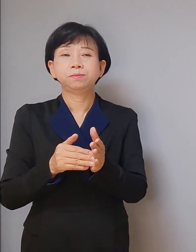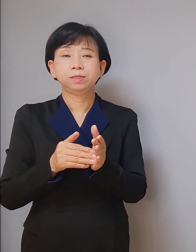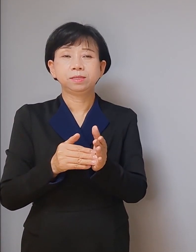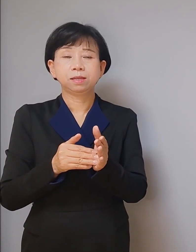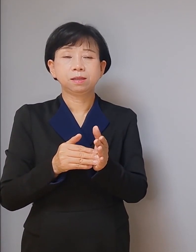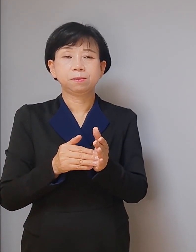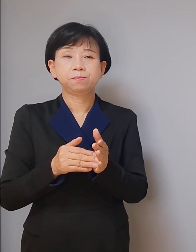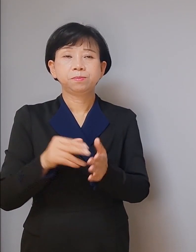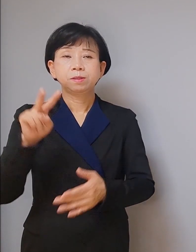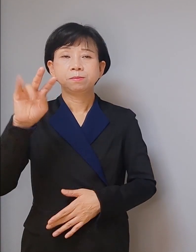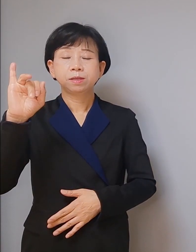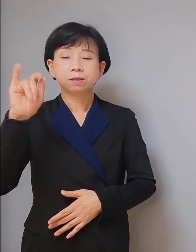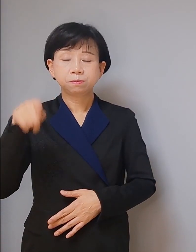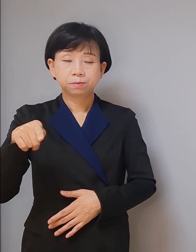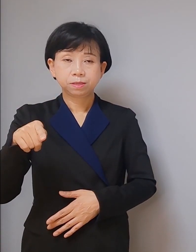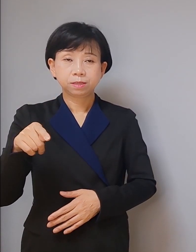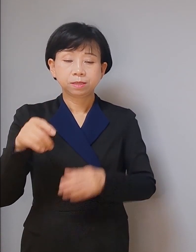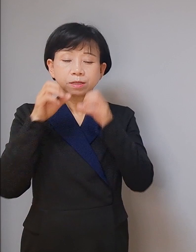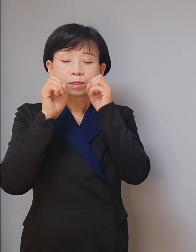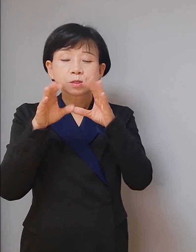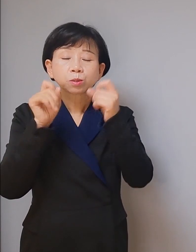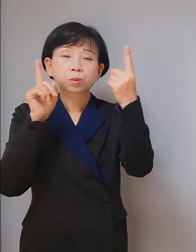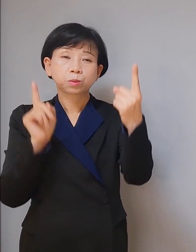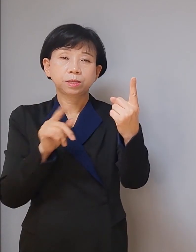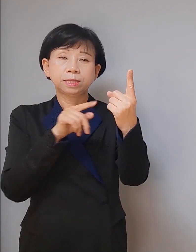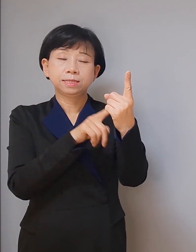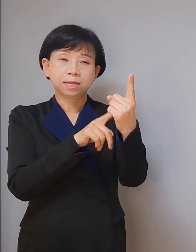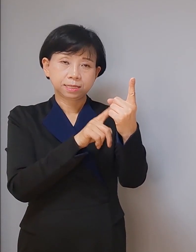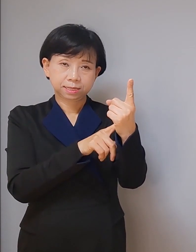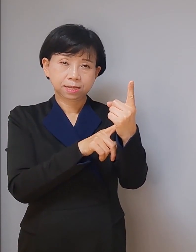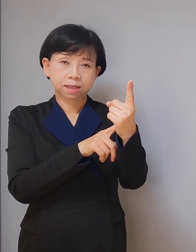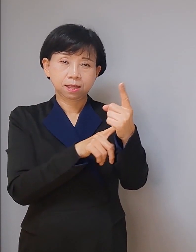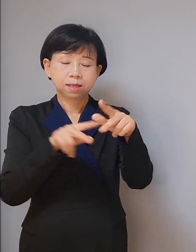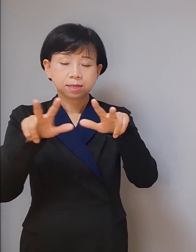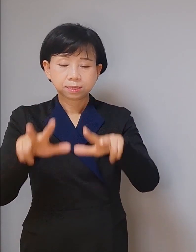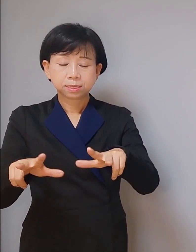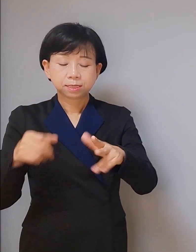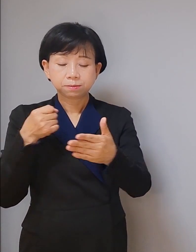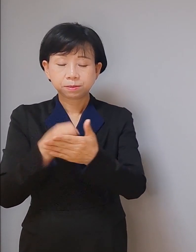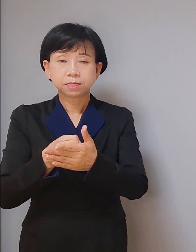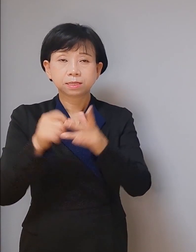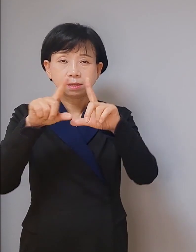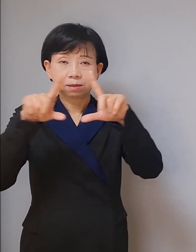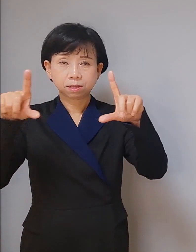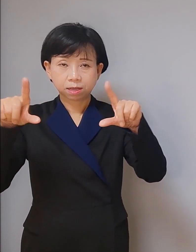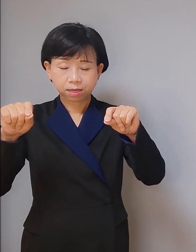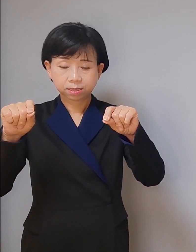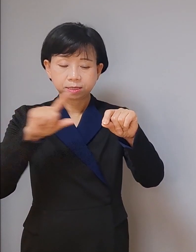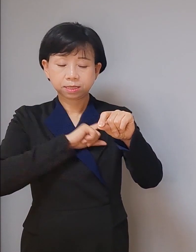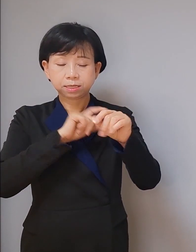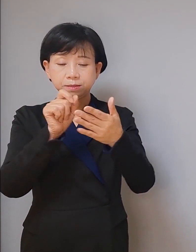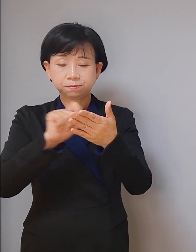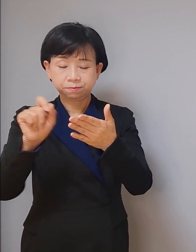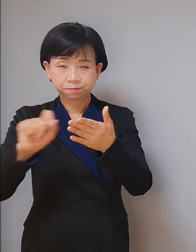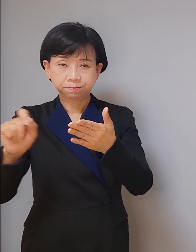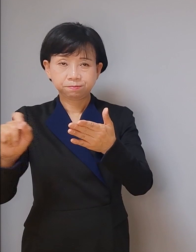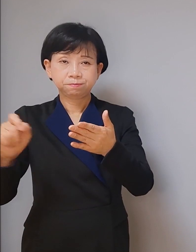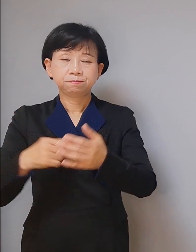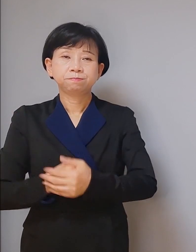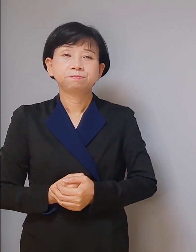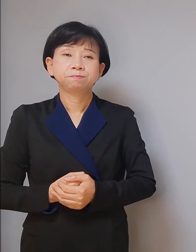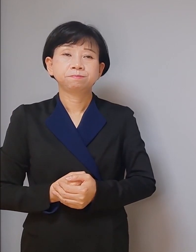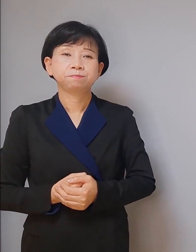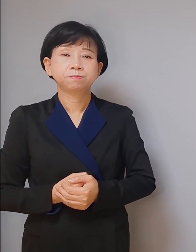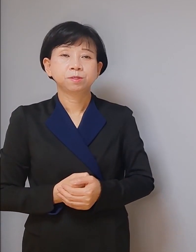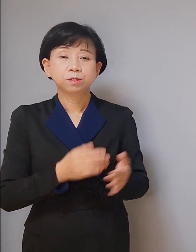기도했습니다. VIP는 전도 대상자입니다. 지금 작전 카드에 이름을